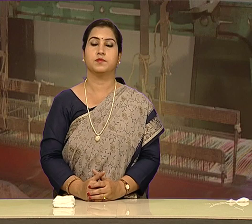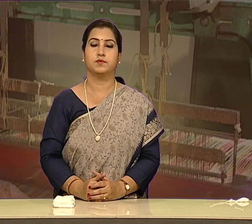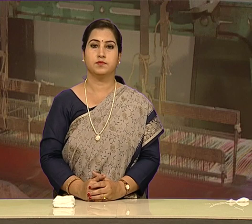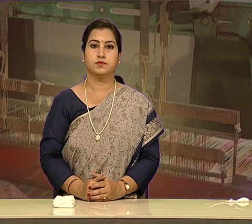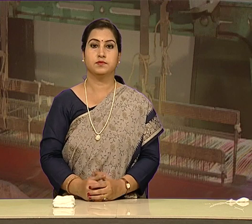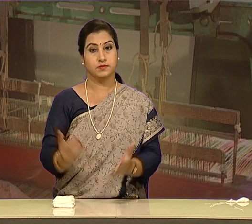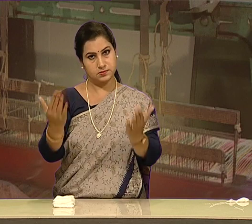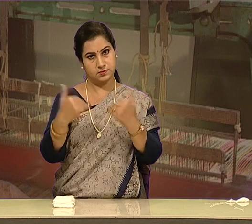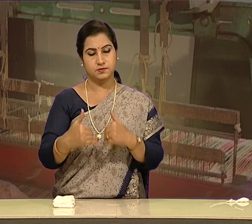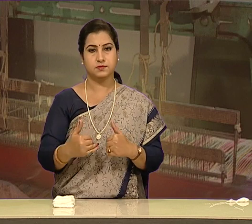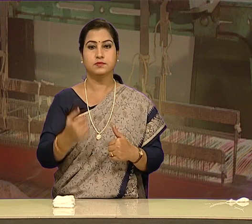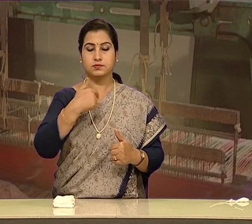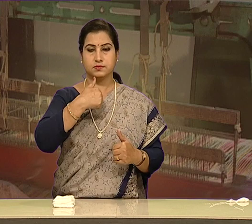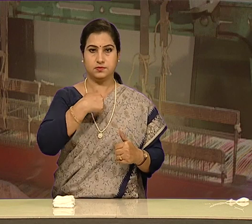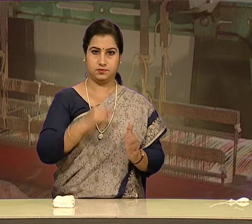आइए, मैं आपको दिखाती हूँ।